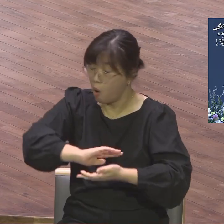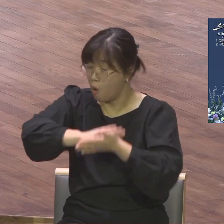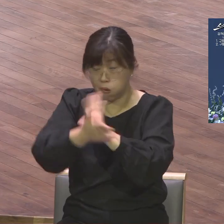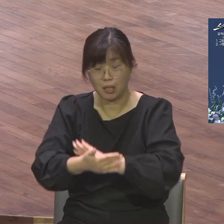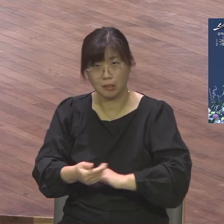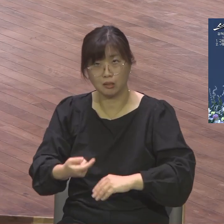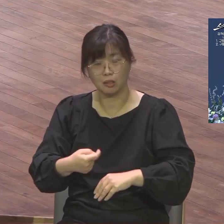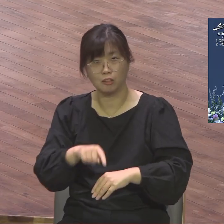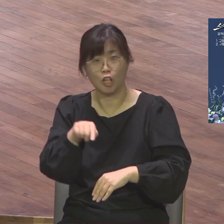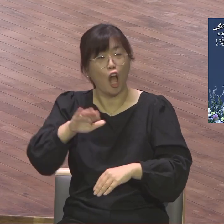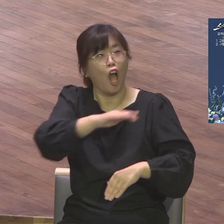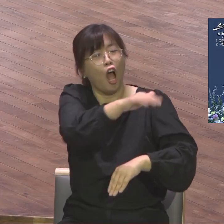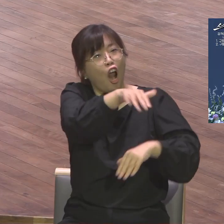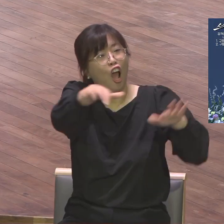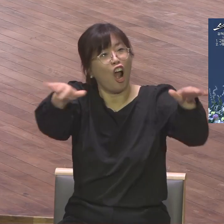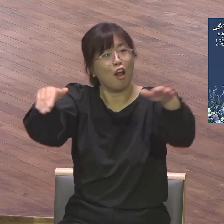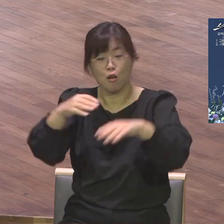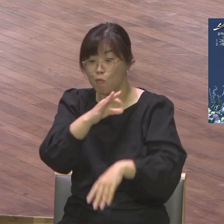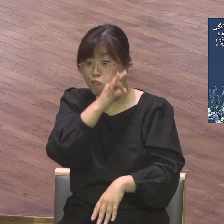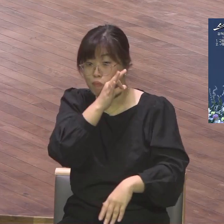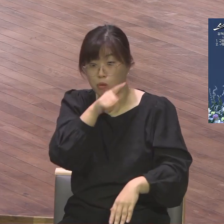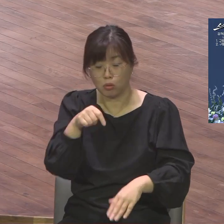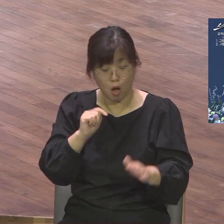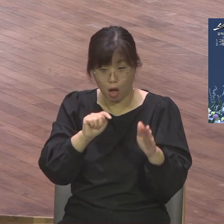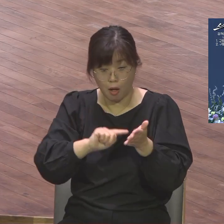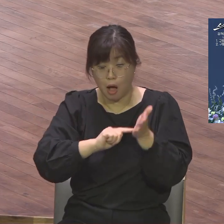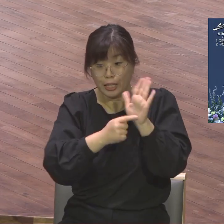내가 메시아를 만났다고 외치지 않느냐.